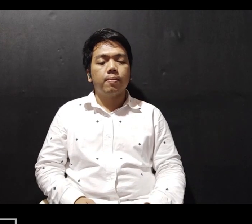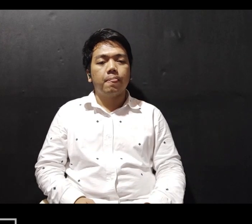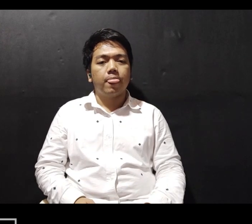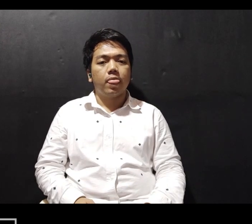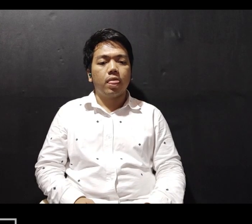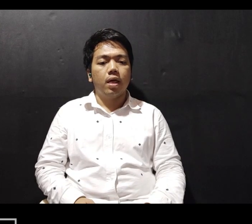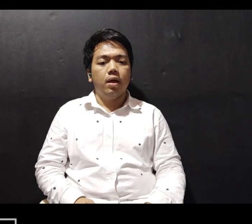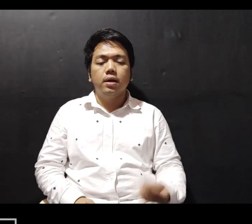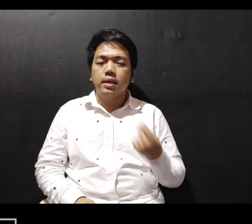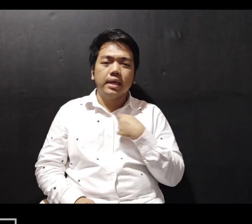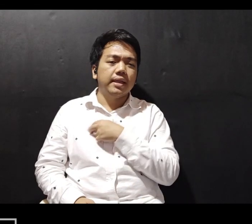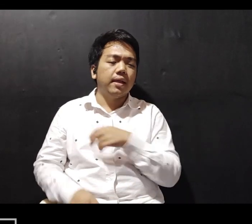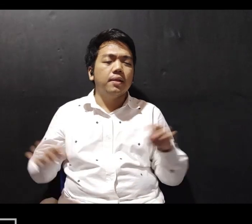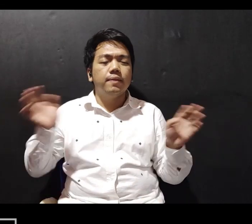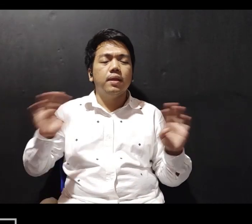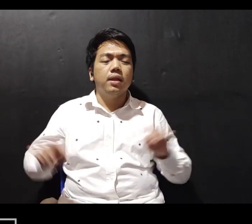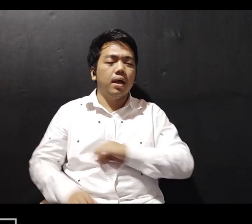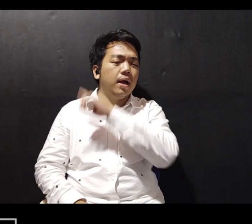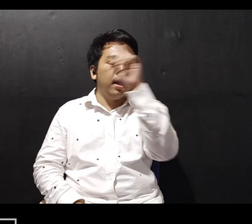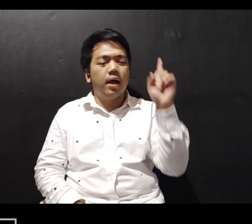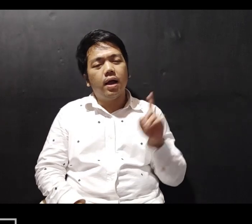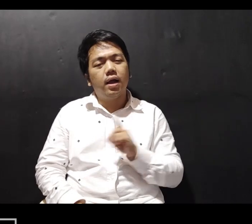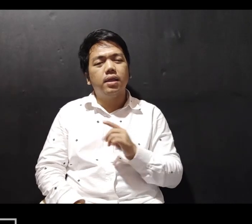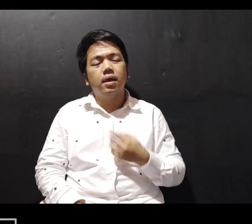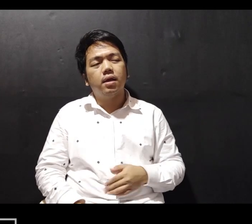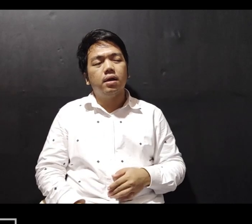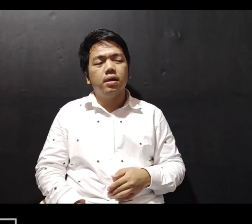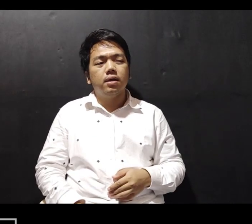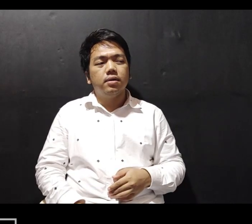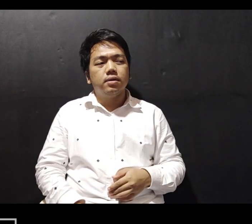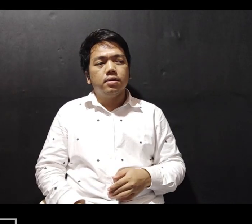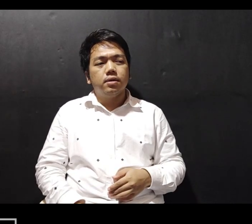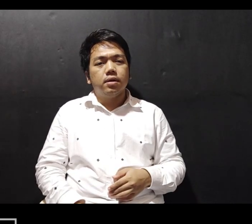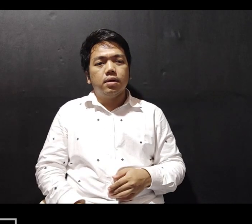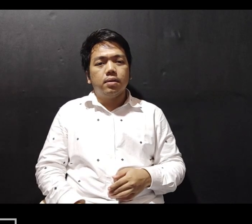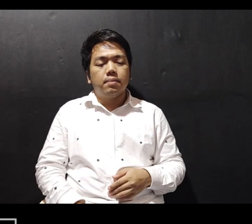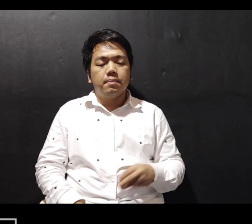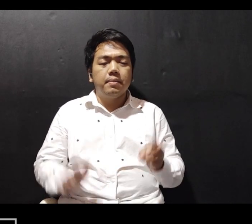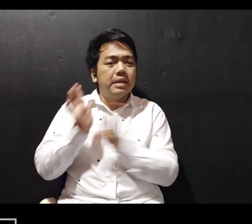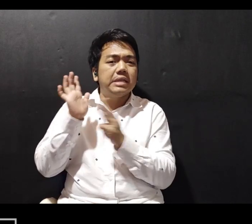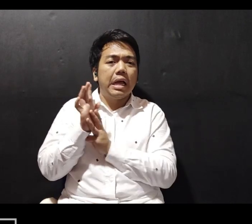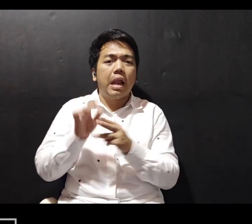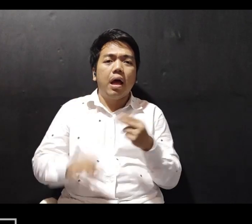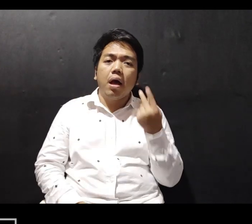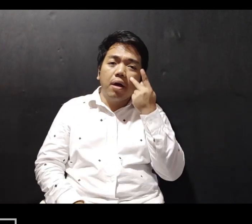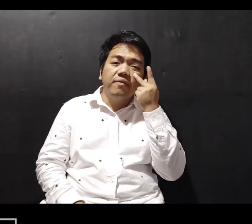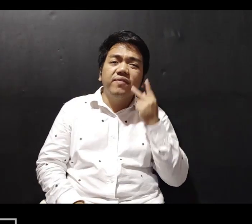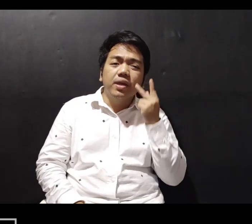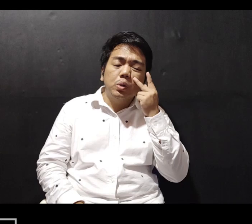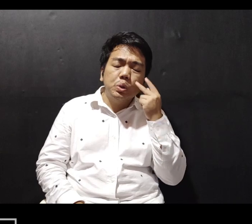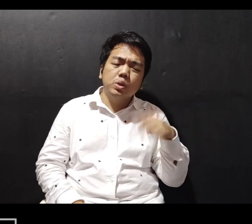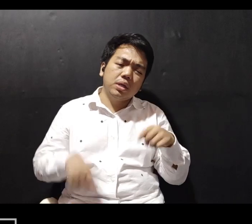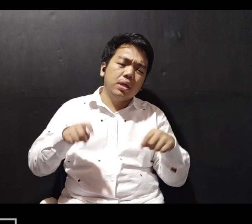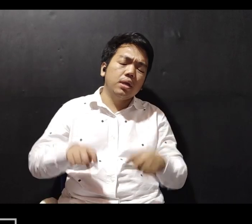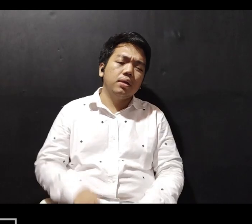surviving daripada masalah atau virus ini atau segala hal sulit yang kita sedang lewati. Tuhan mempunyai rencana beyond that.